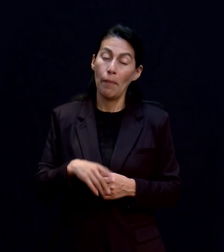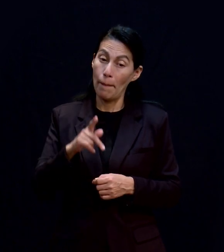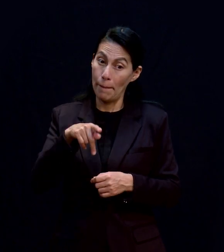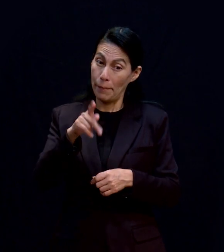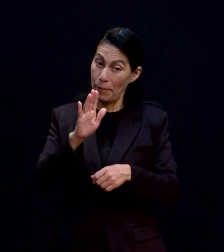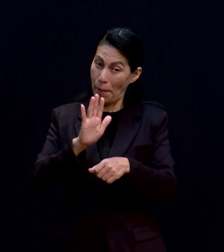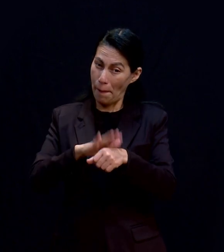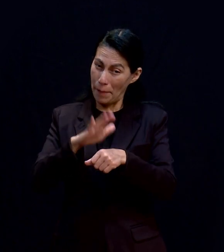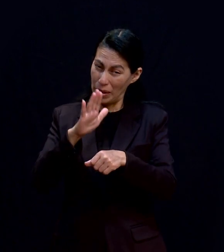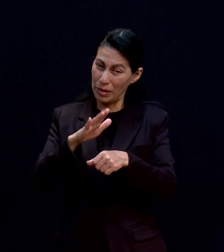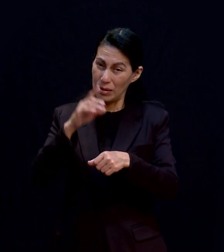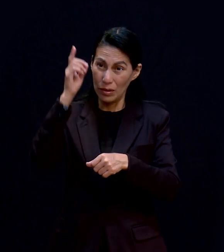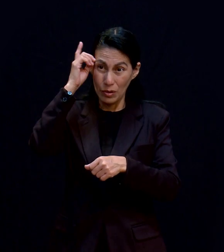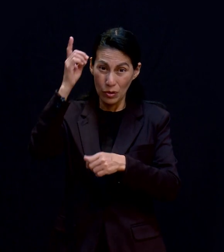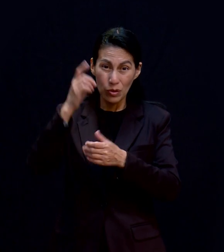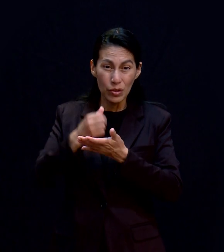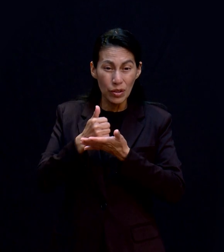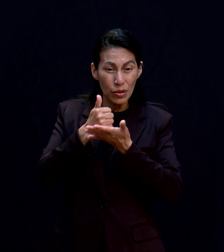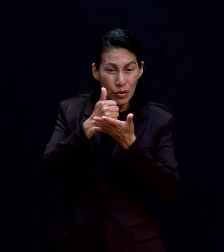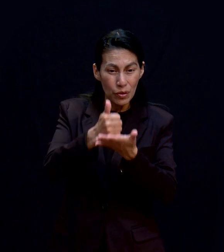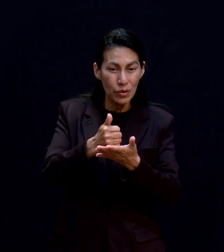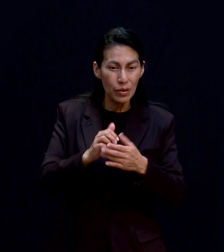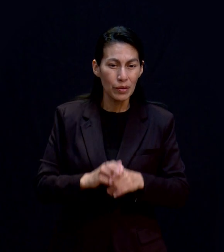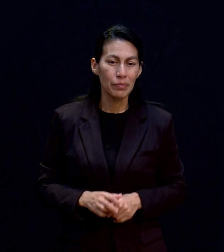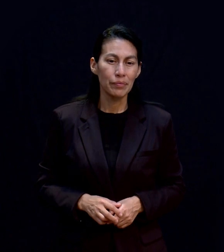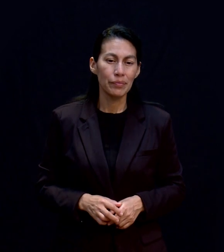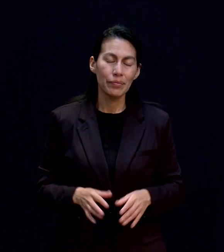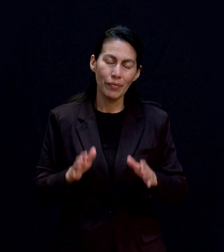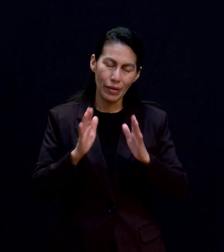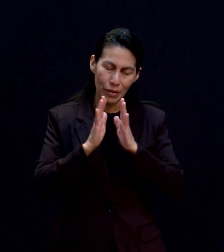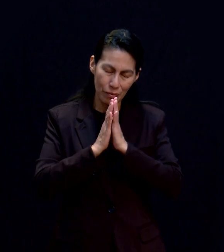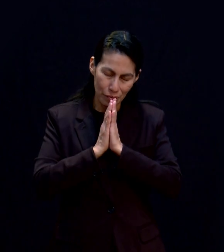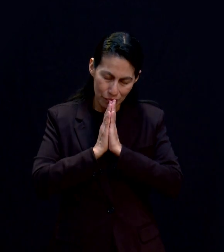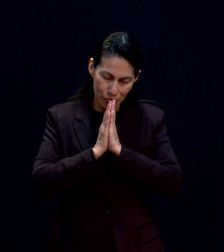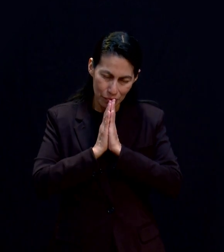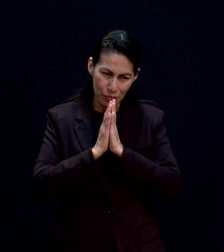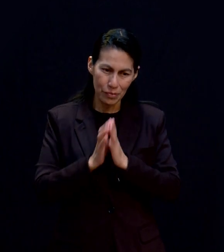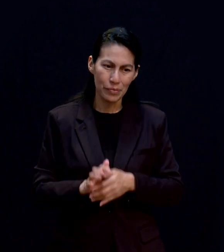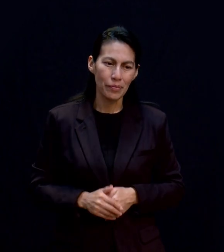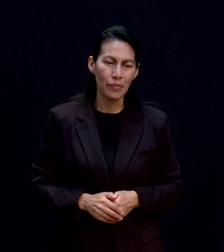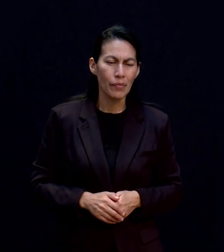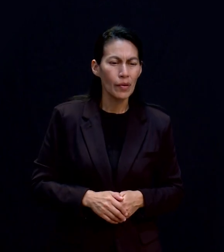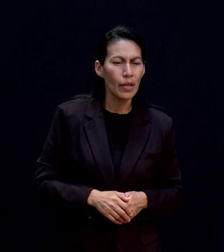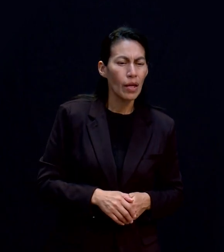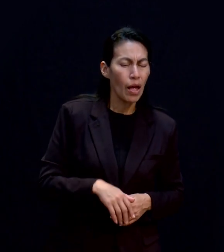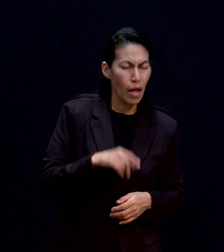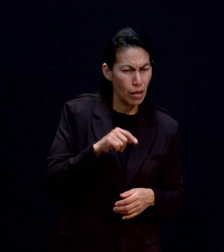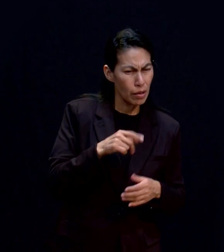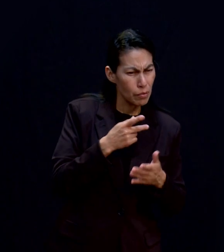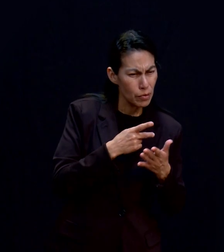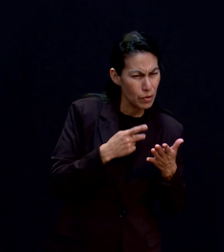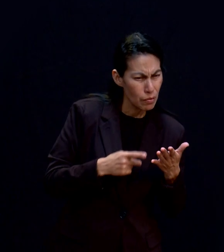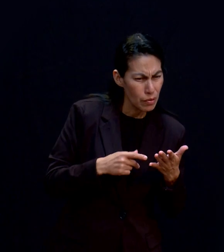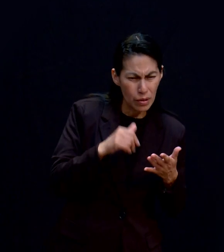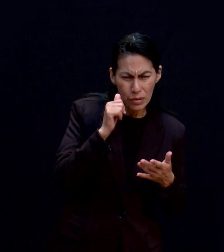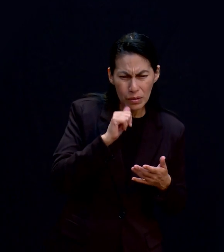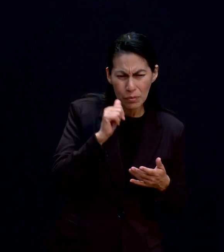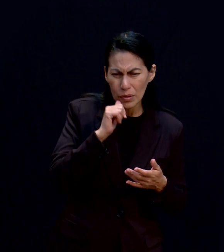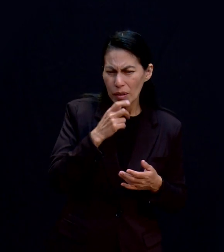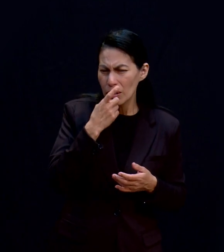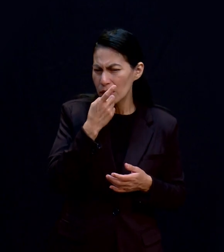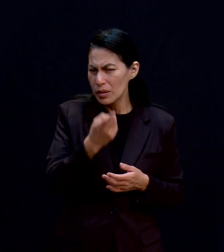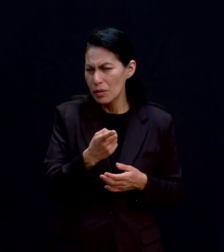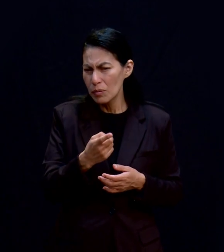que salen pero sobre todo con la ayuda de dios amén en el programa siempre hemos dicho que dios